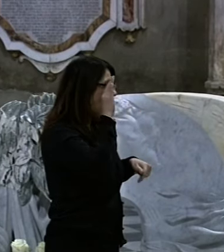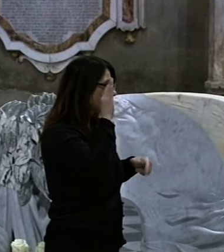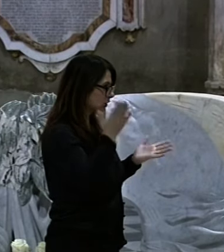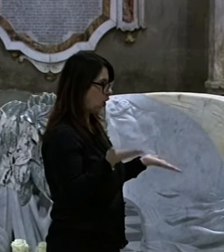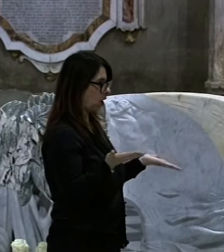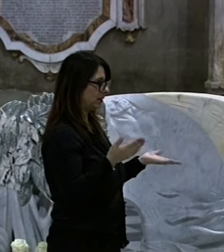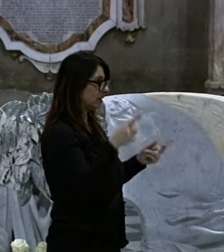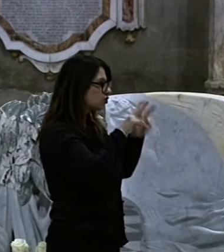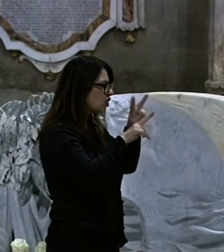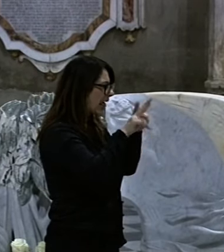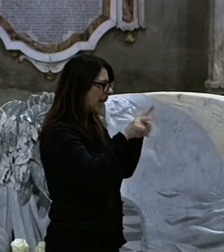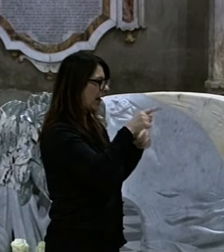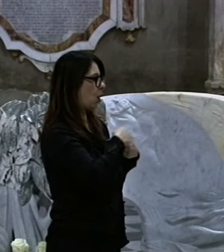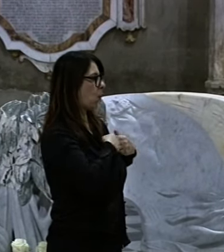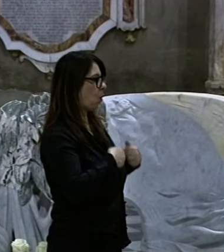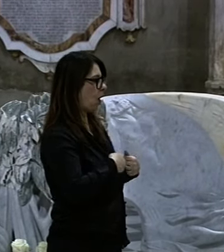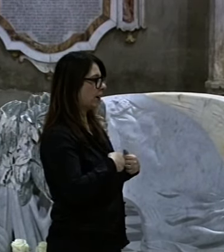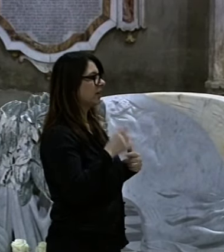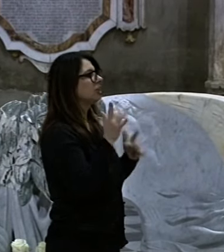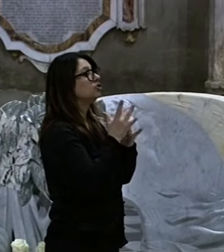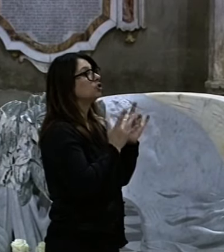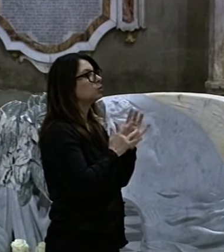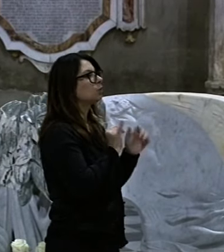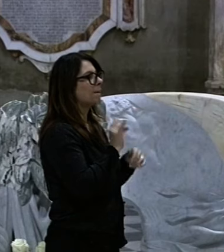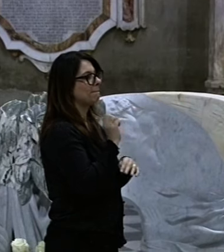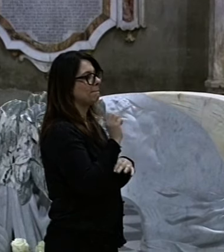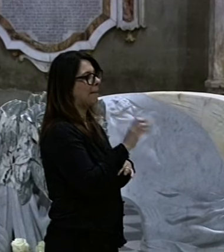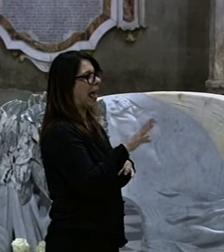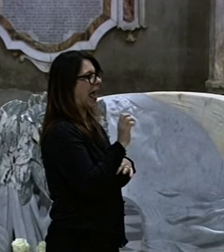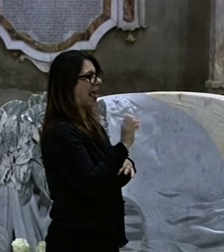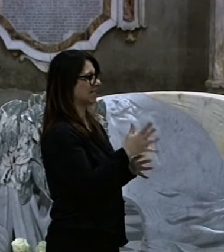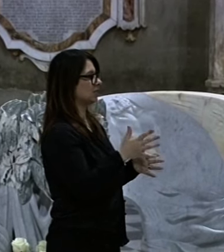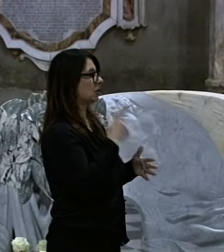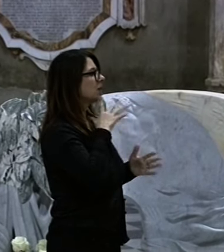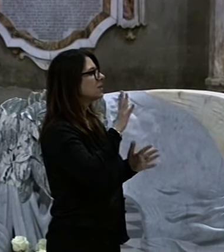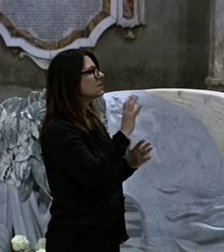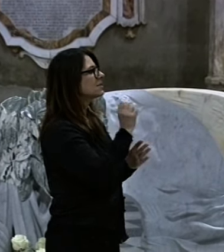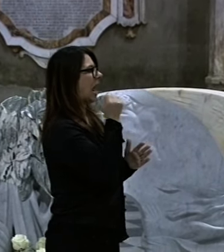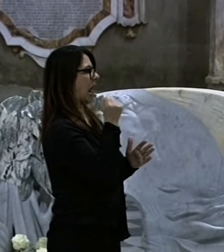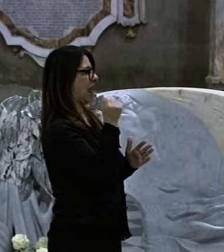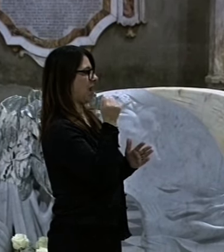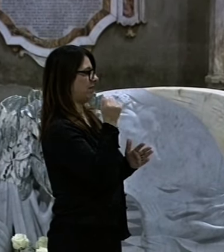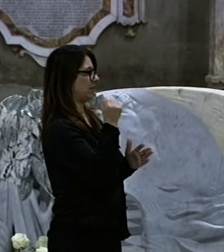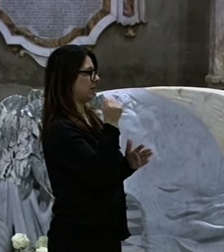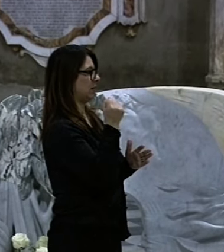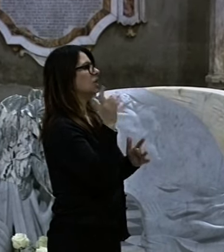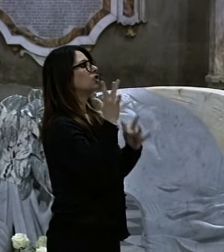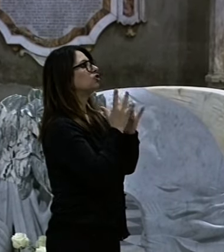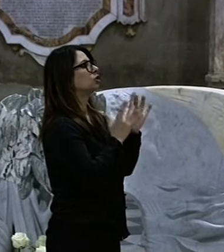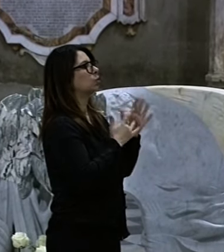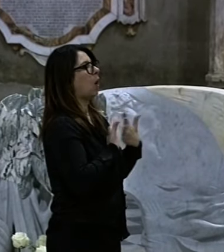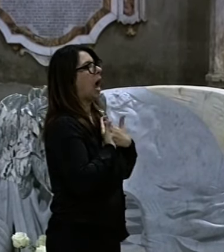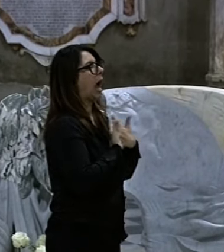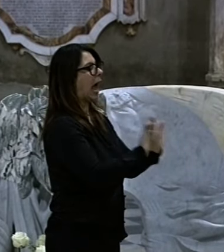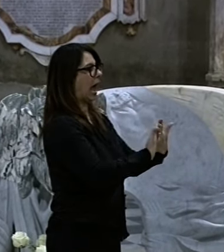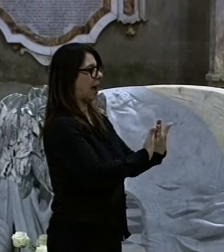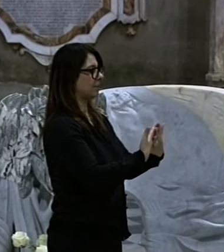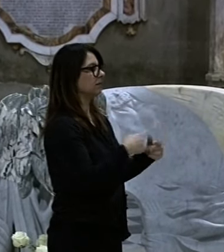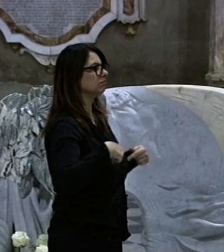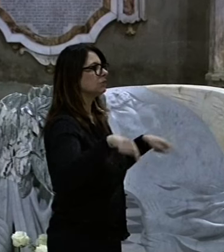Gesù Maestro. Ed è Gesù che salva, Gesù che ama. Siamo